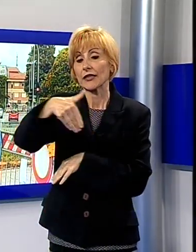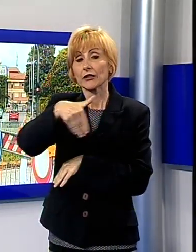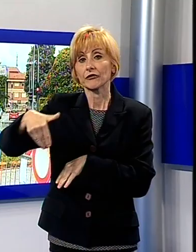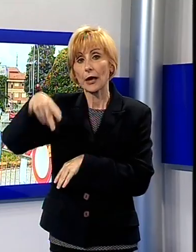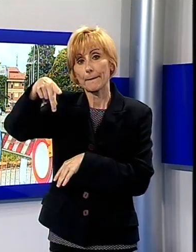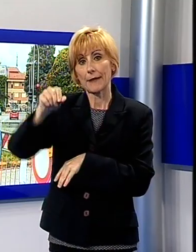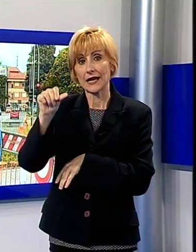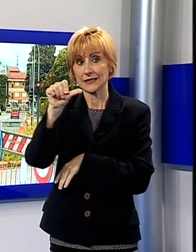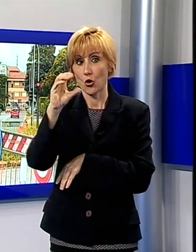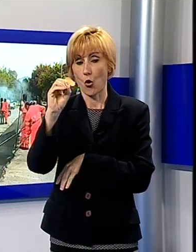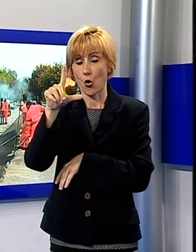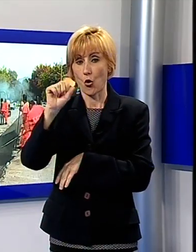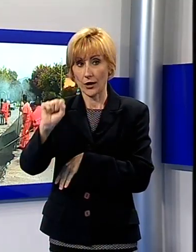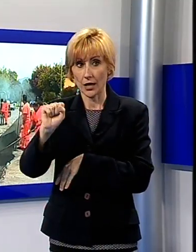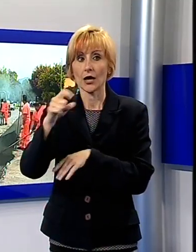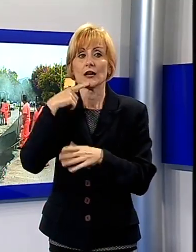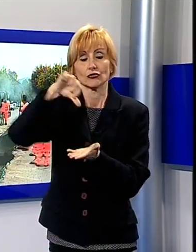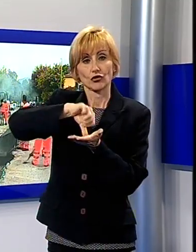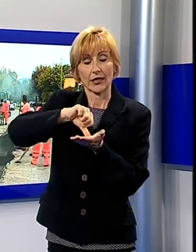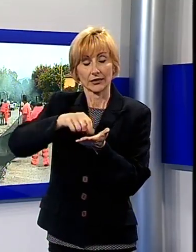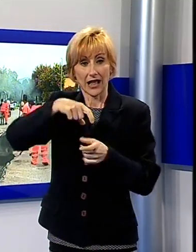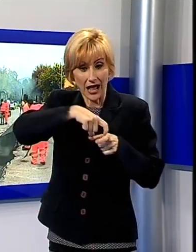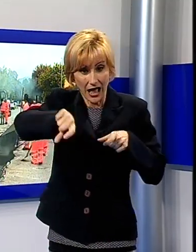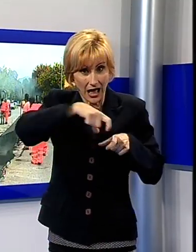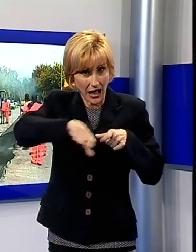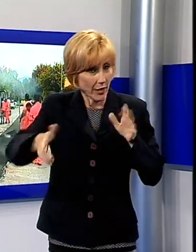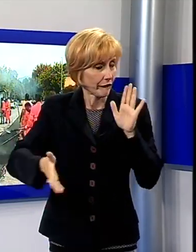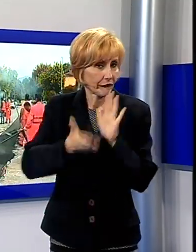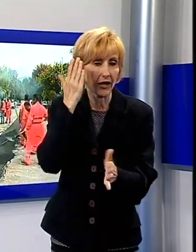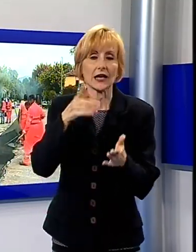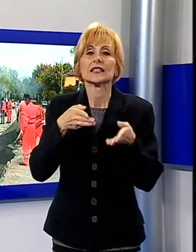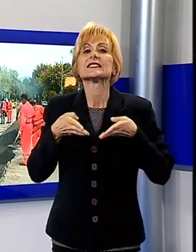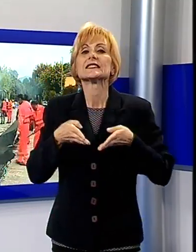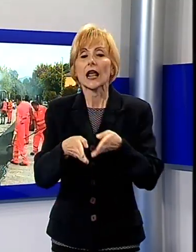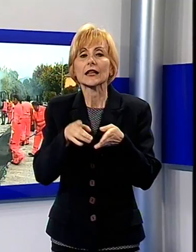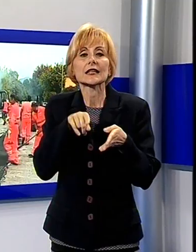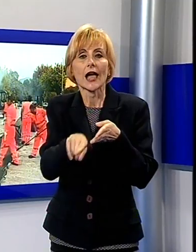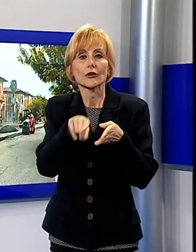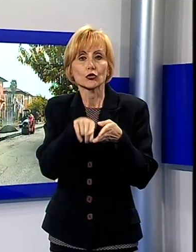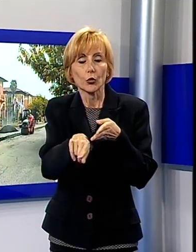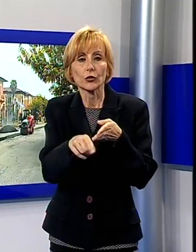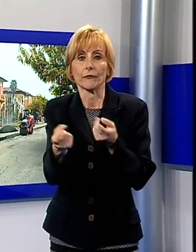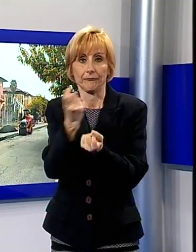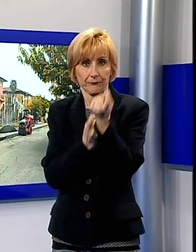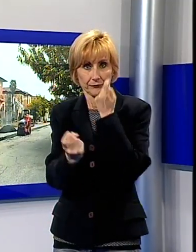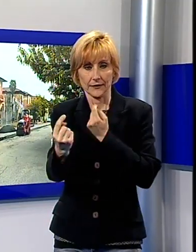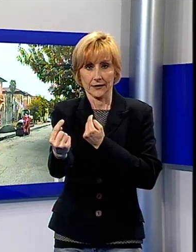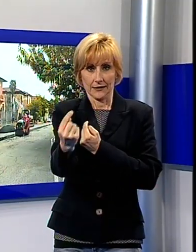stato tolto lo spartitraffico centrale perché la strada diventa a senso unico, con direzione da Porta Sant'Anna verso via Nieri.